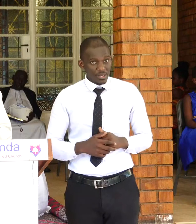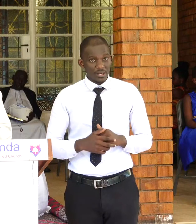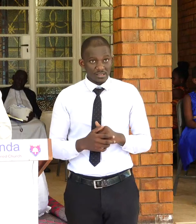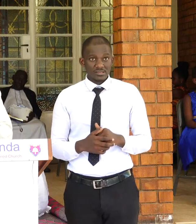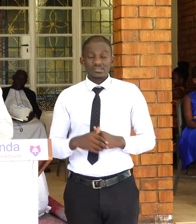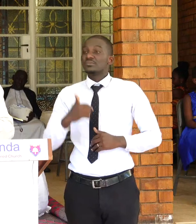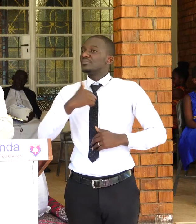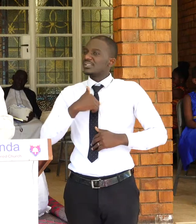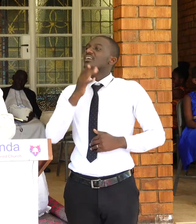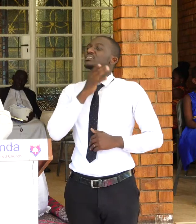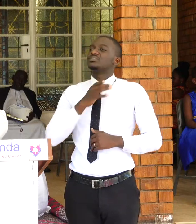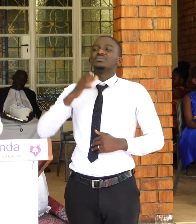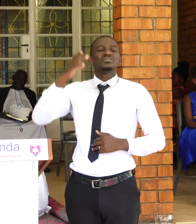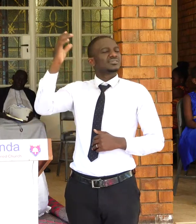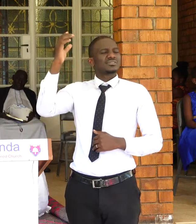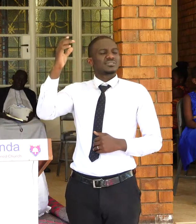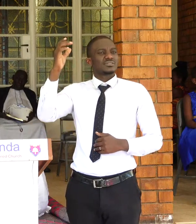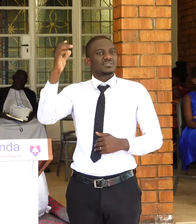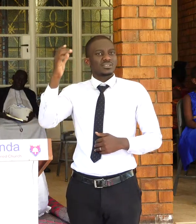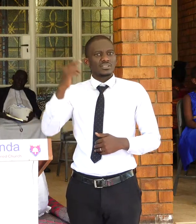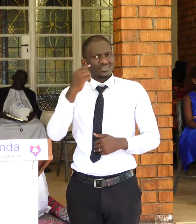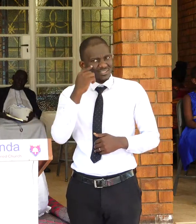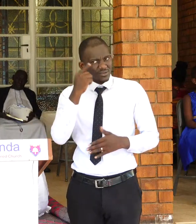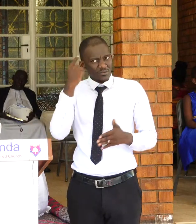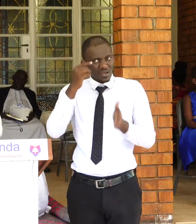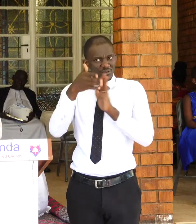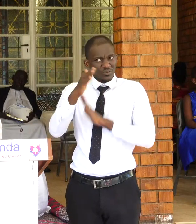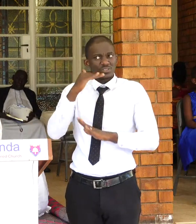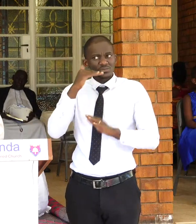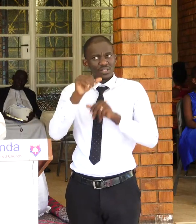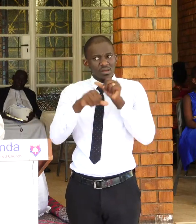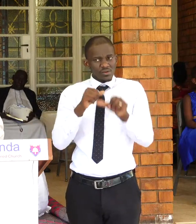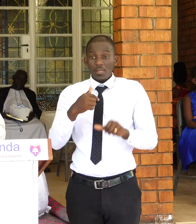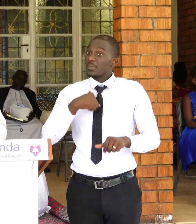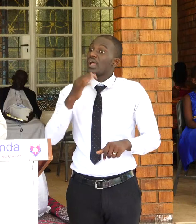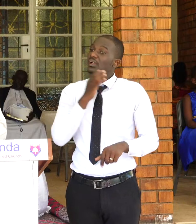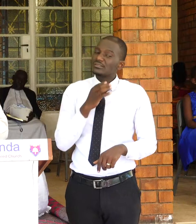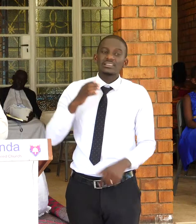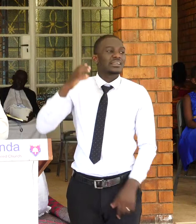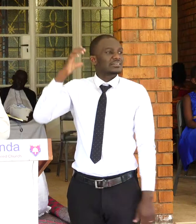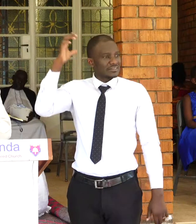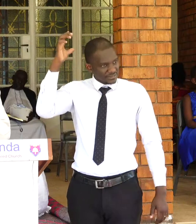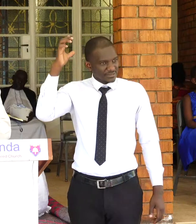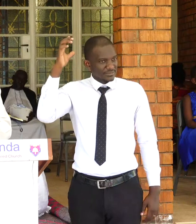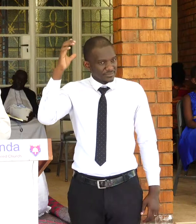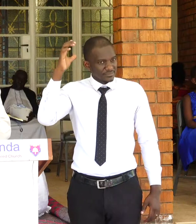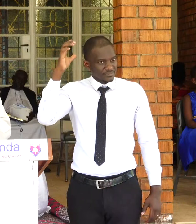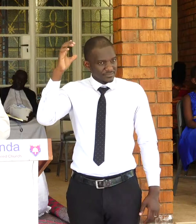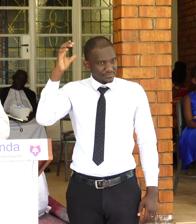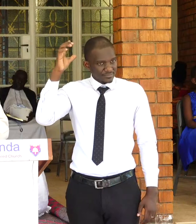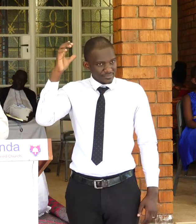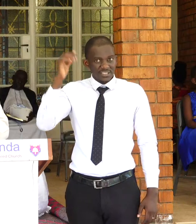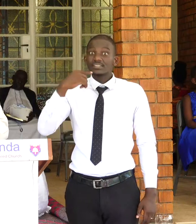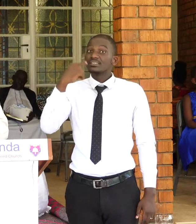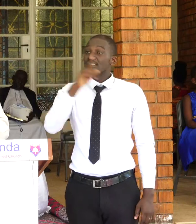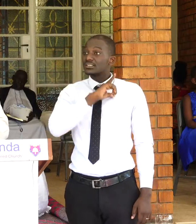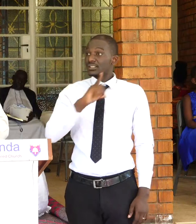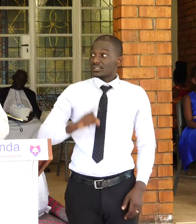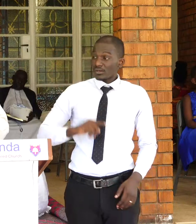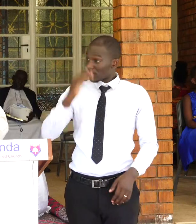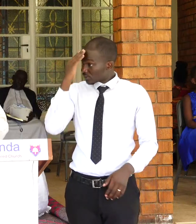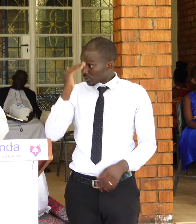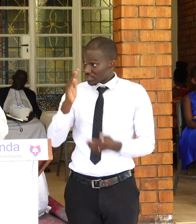neerayidde nzekka. Wulira Katonda byayogera ku musajja omugonvu nti, neerayidde ki? Neerayidde nzekka, bw'ayogera Mukama,